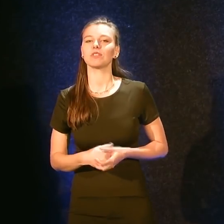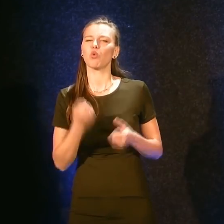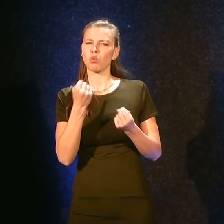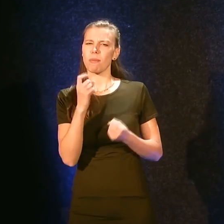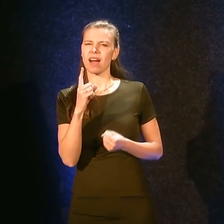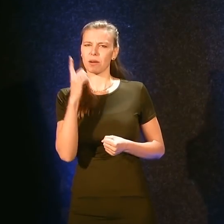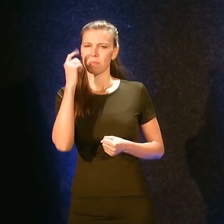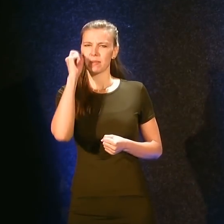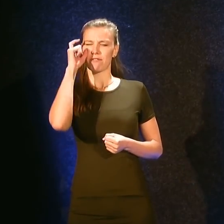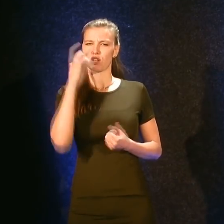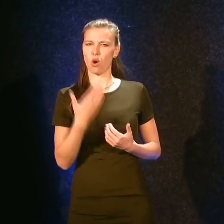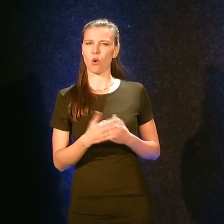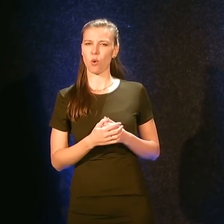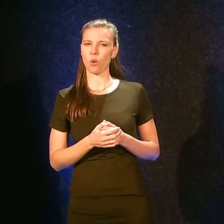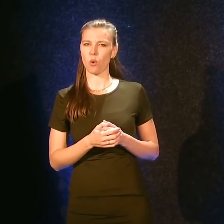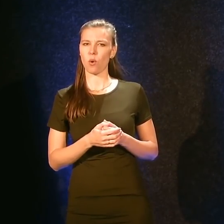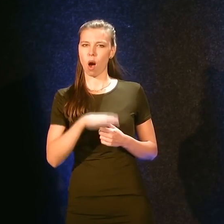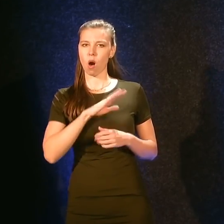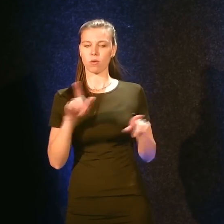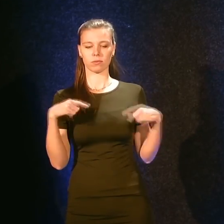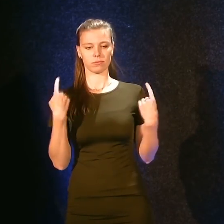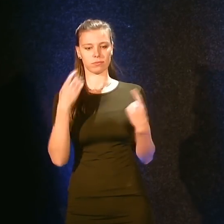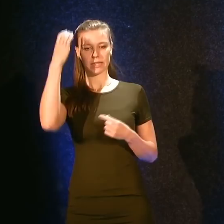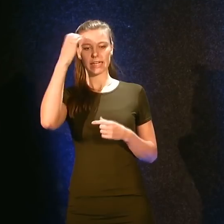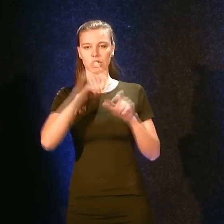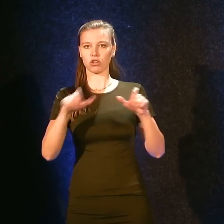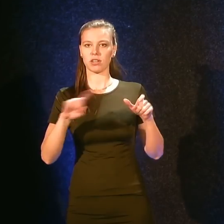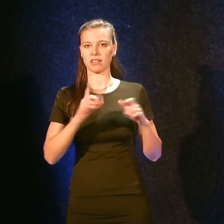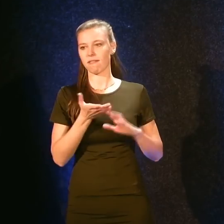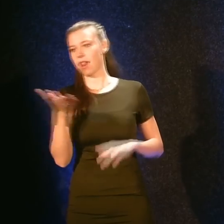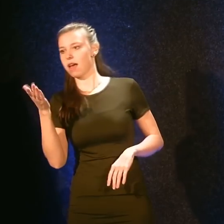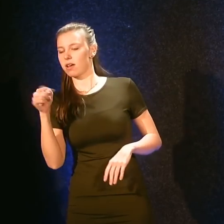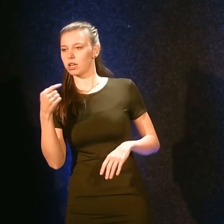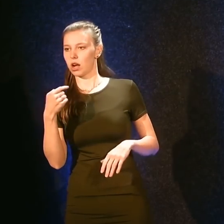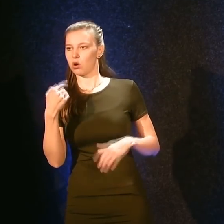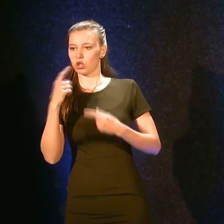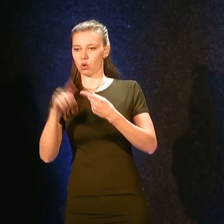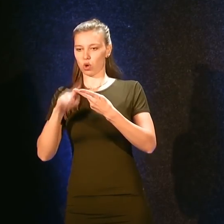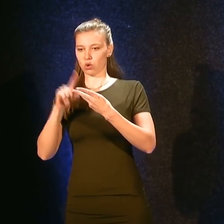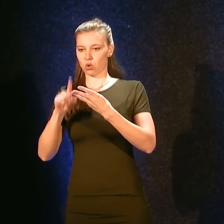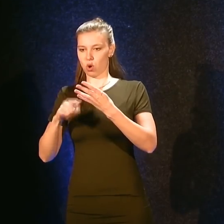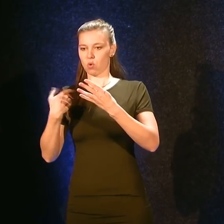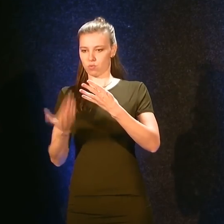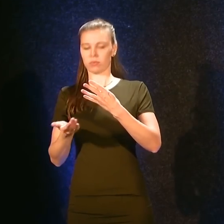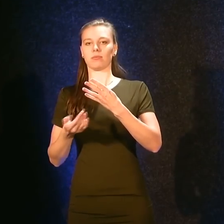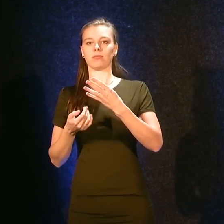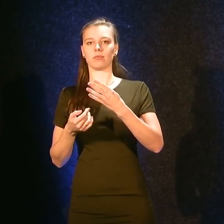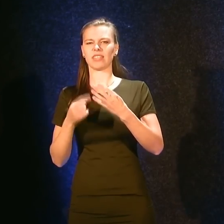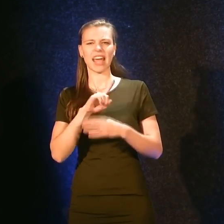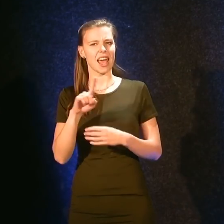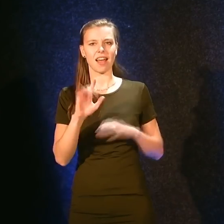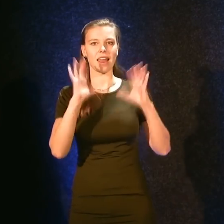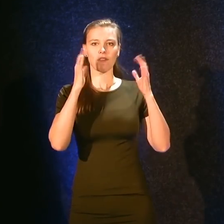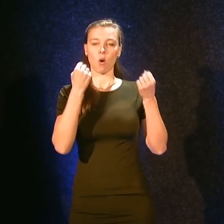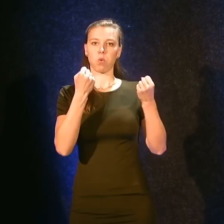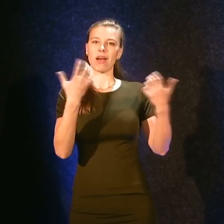hè? Ook als christenen moeten we ons niet laten verleiden tot het zal wel zo gaan en dan zus of zo. Het leven is veel te